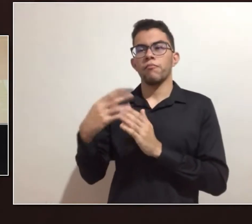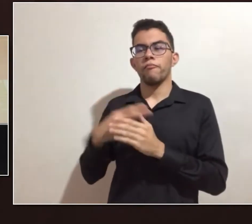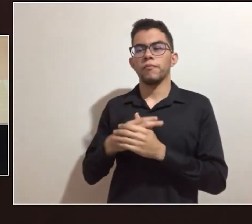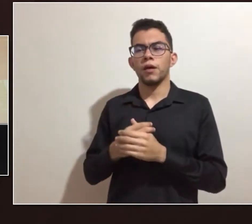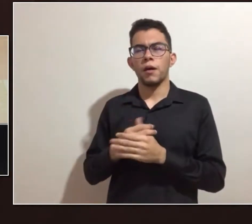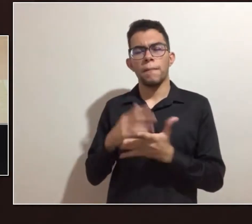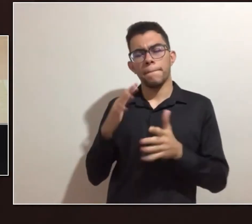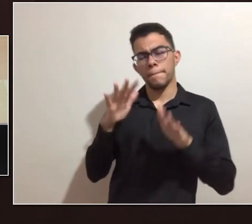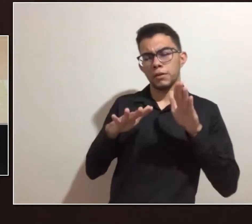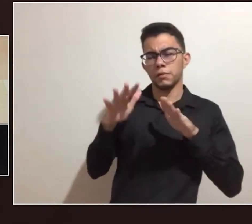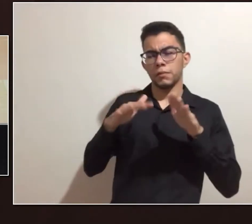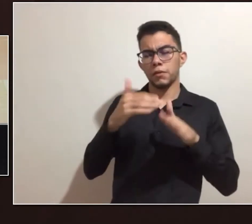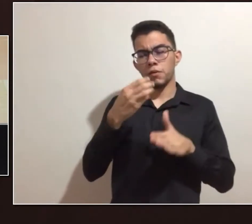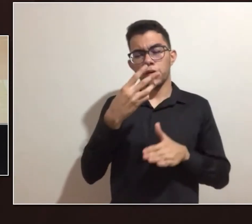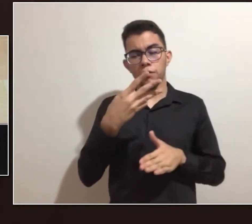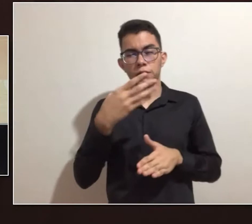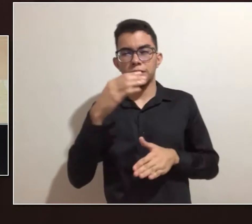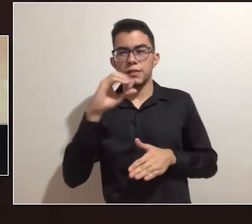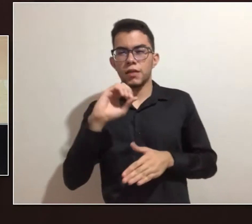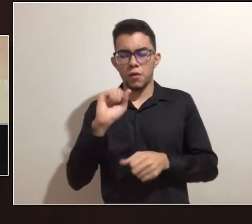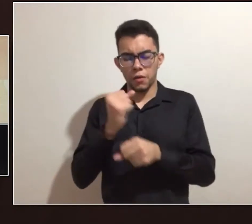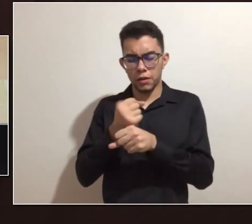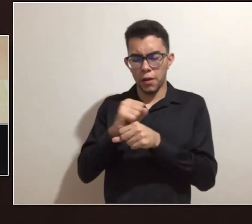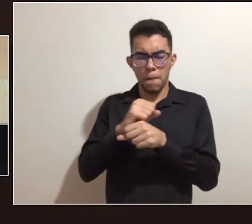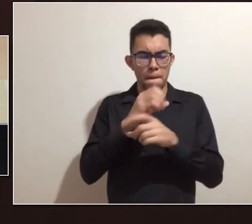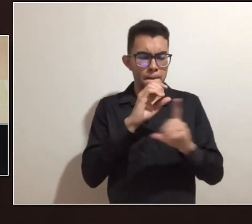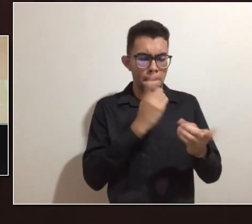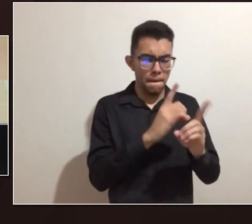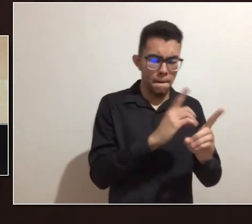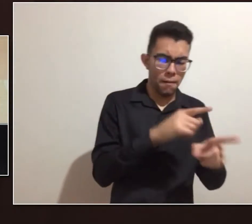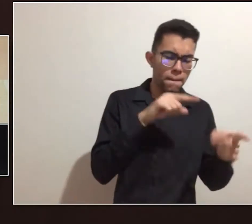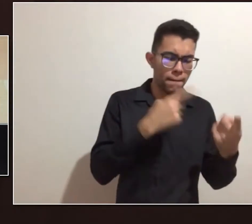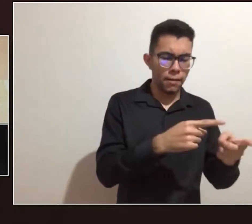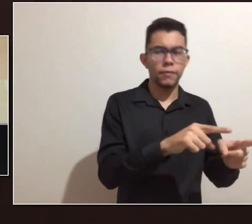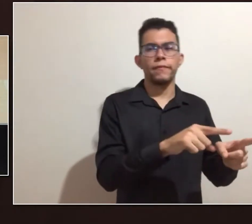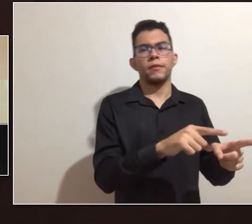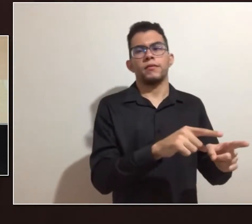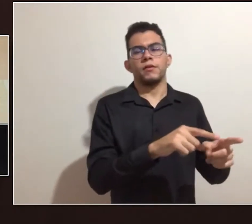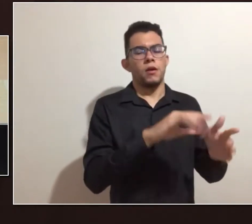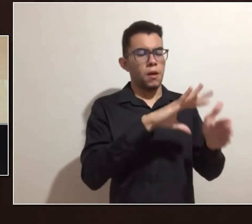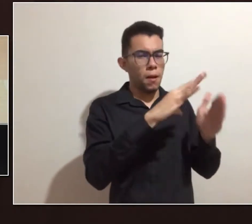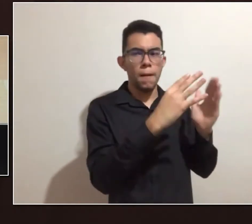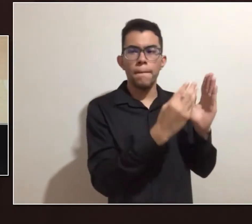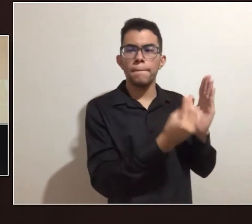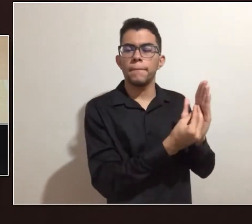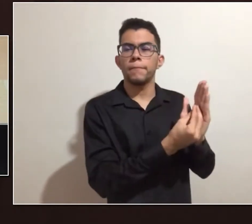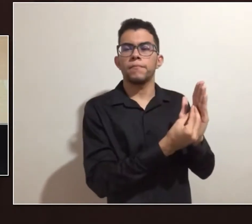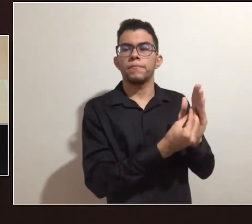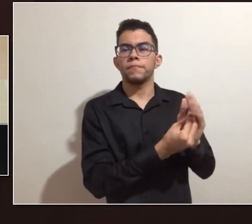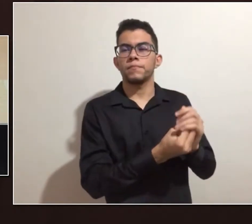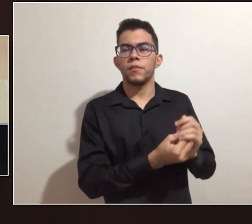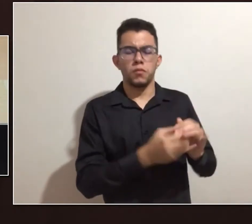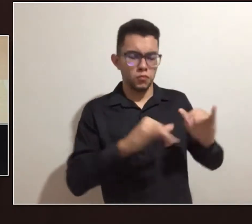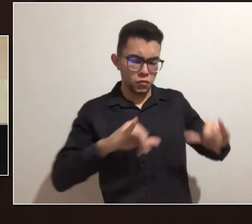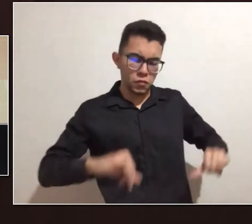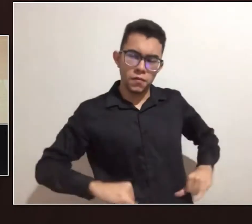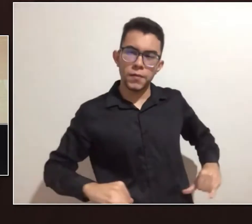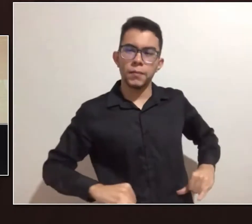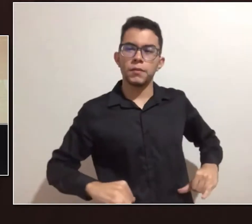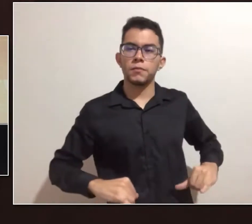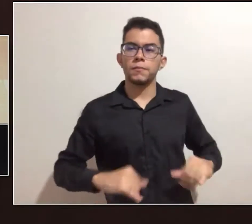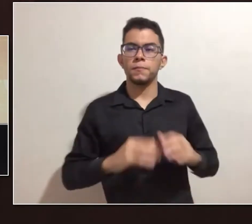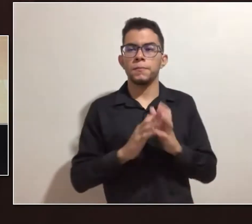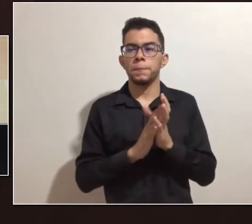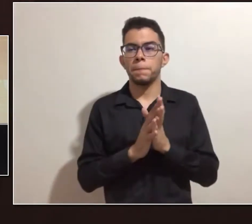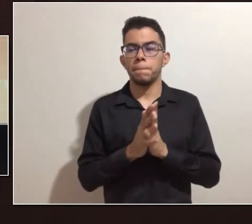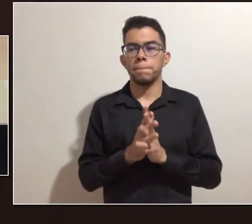anos de perseguição, 300 anos de sofrimento e martírio. E lembrar só, né, eu não quero gastar